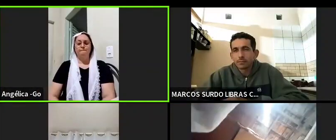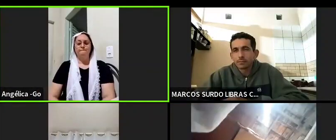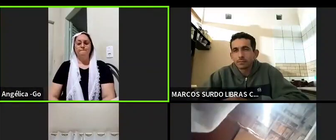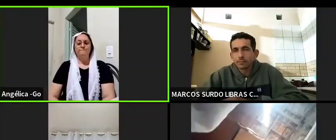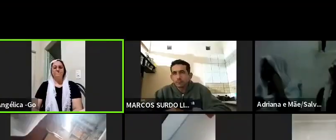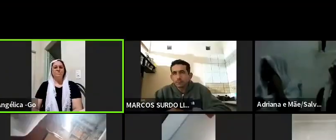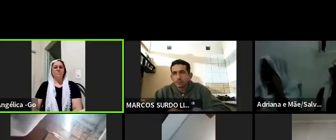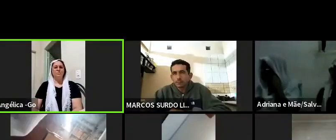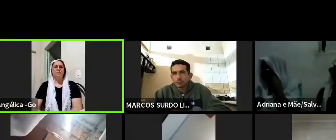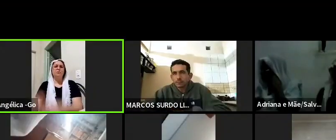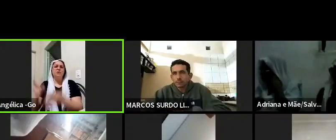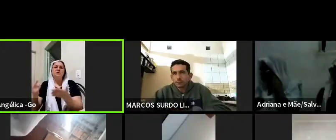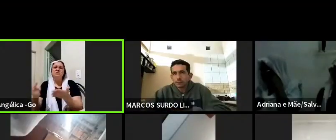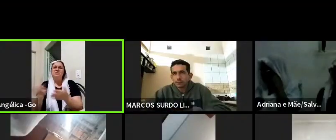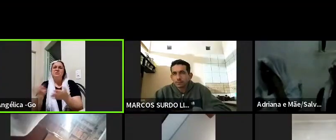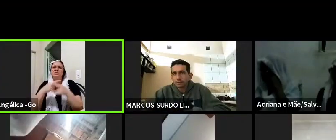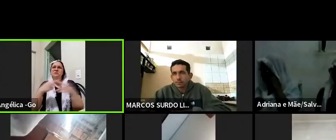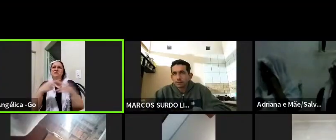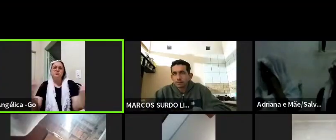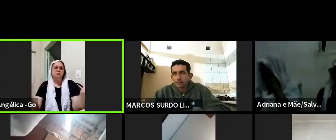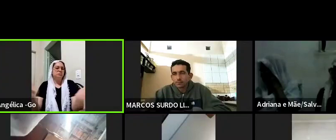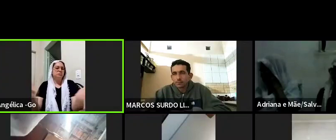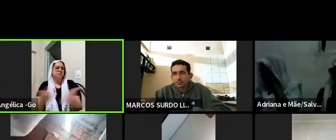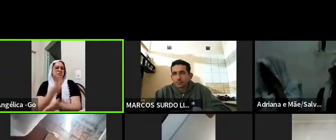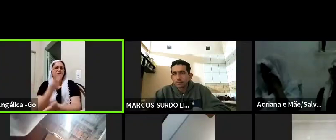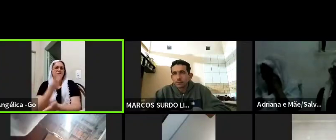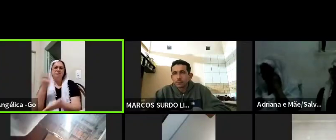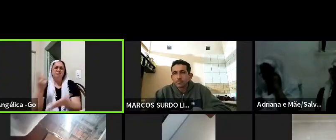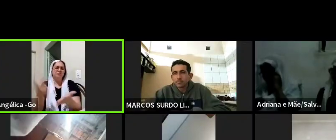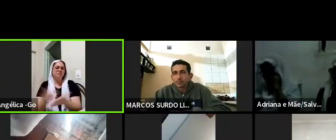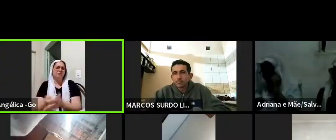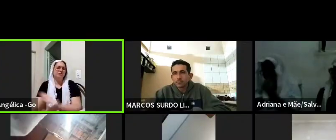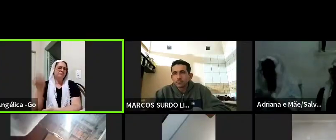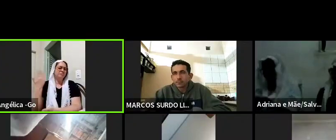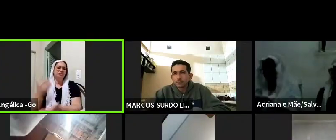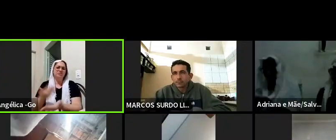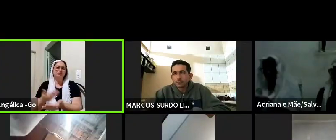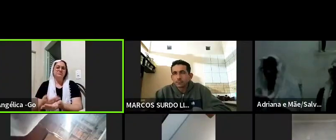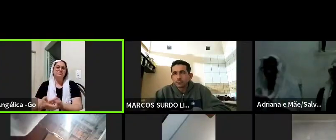O Senhor está falando, olha a palavra de Deus como é, irmão.